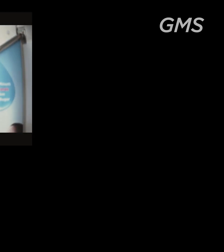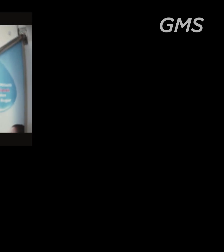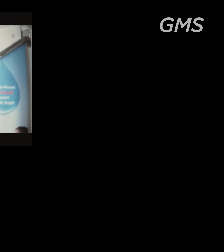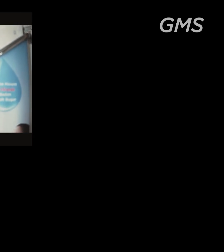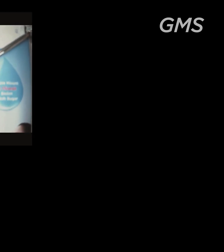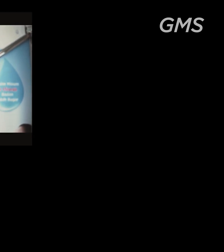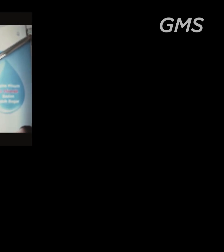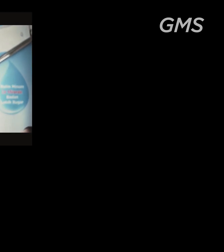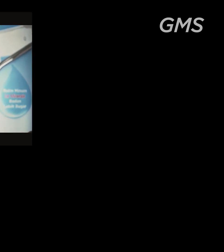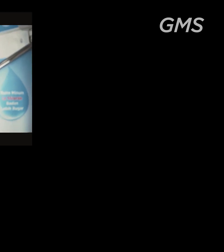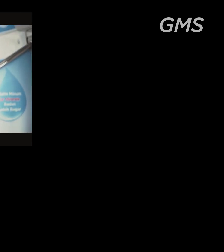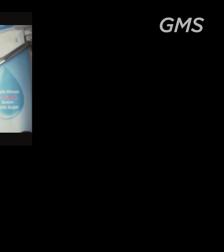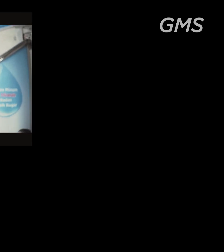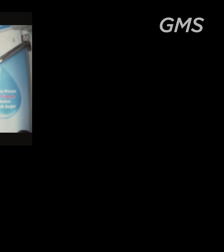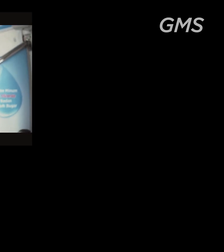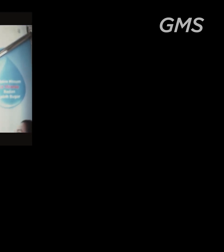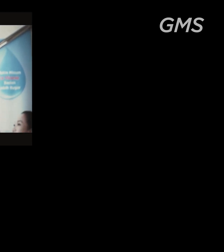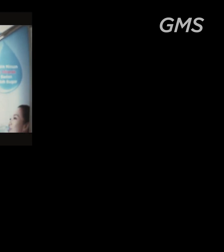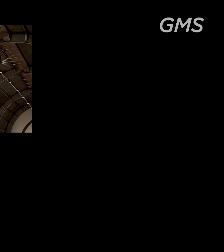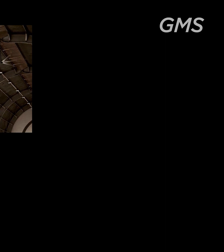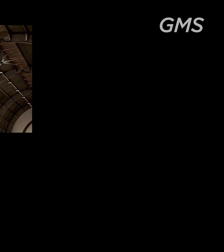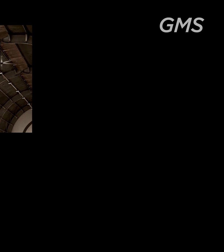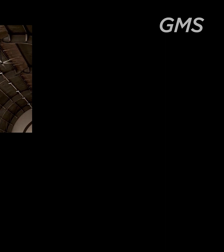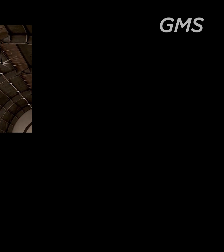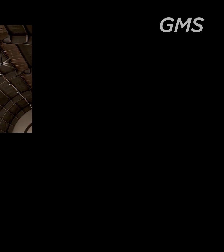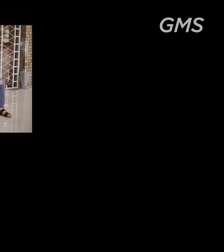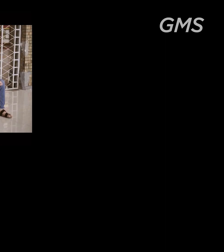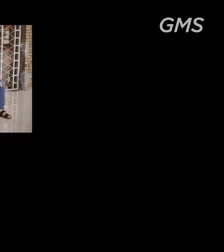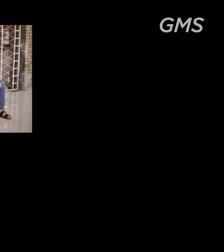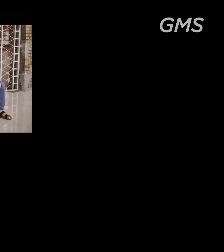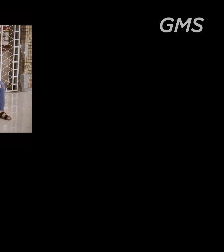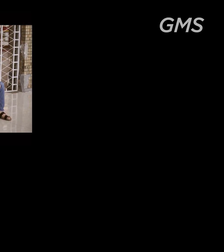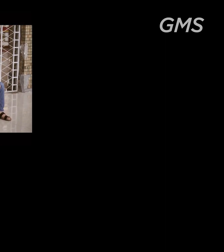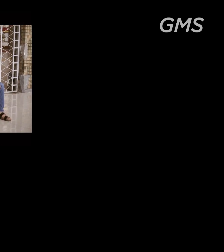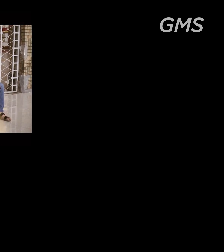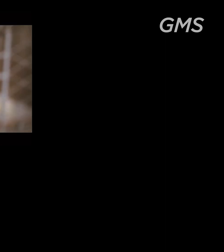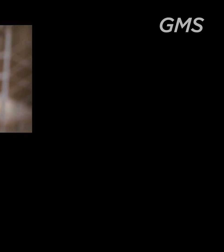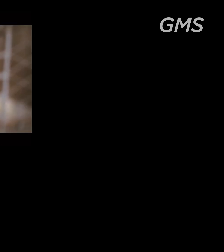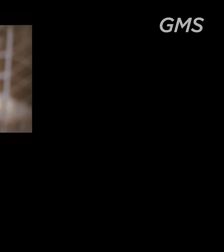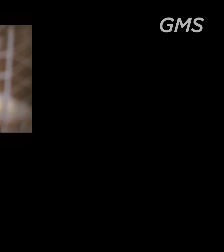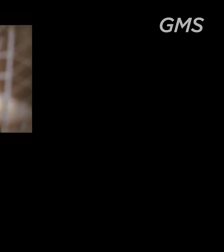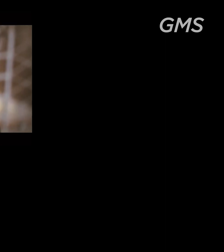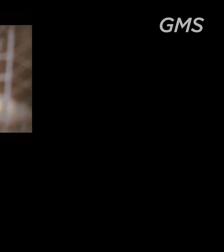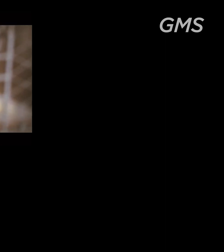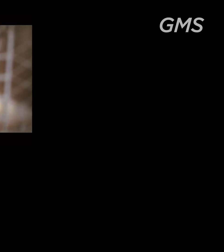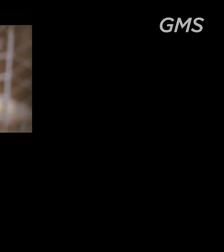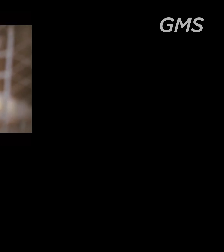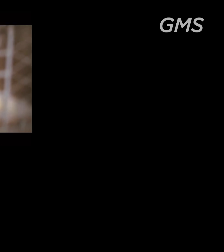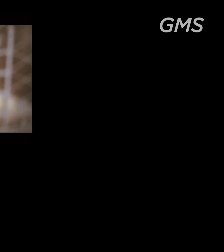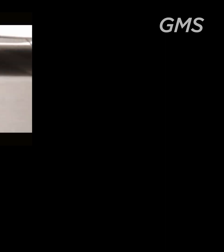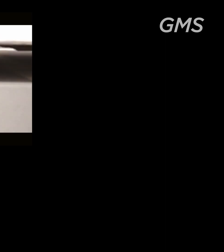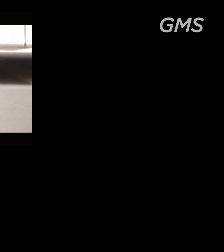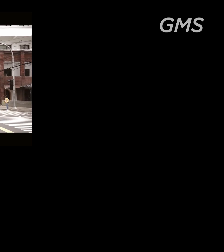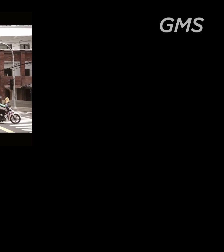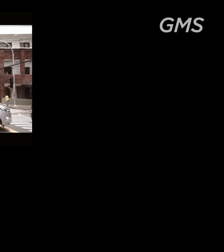Bangun teamwork aja dengan Roh Kudus dulu. Lalu bangun tim-tim dalam kehidupan kita dan dalam takut akan Tuhan.